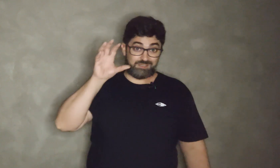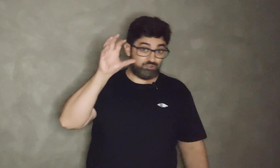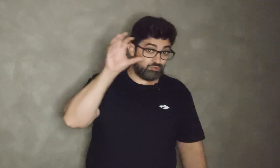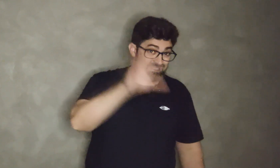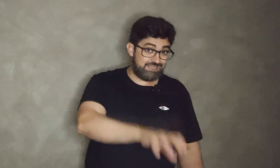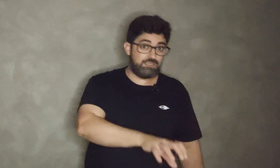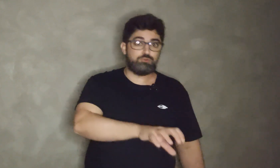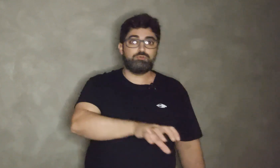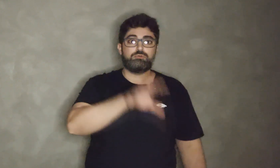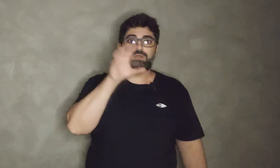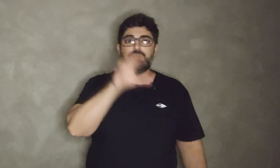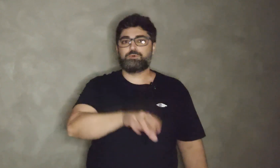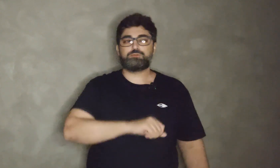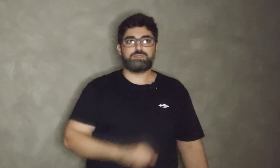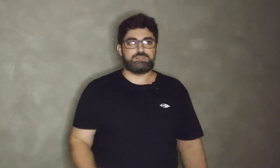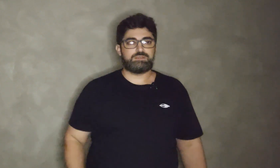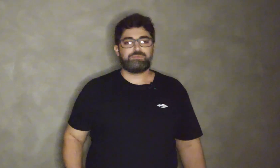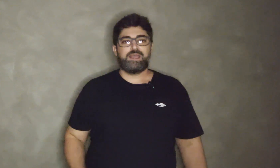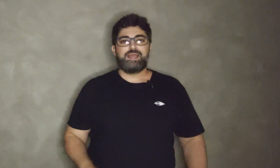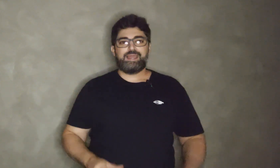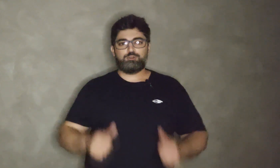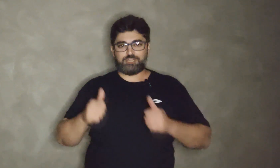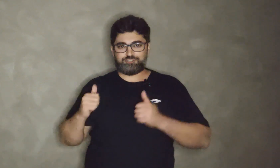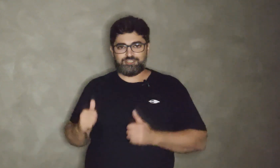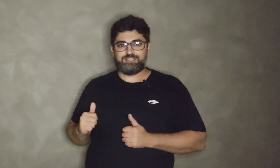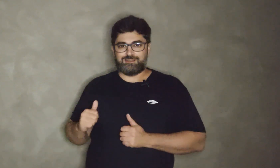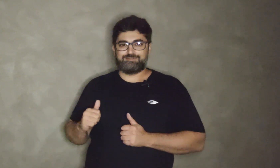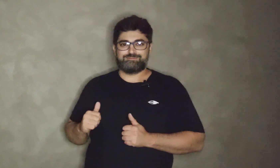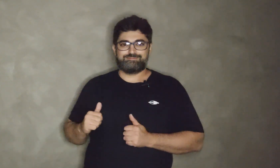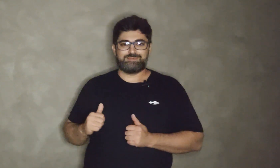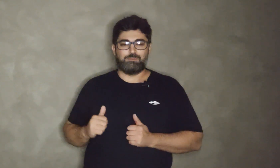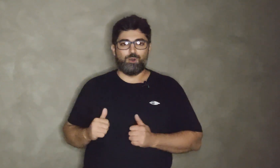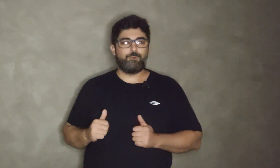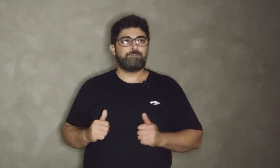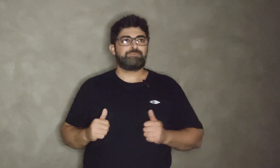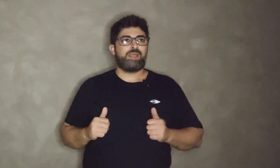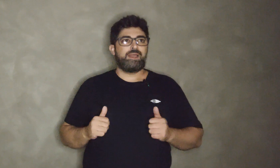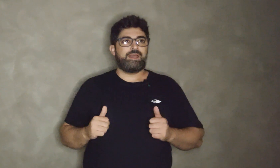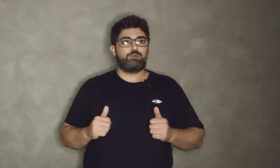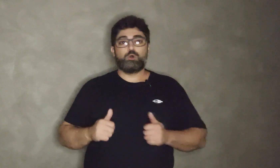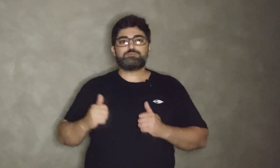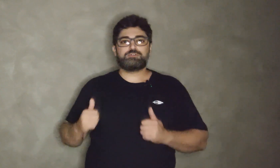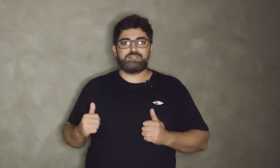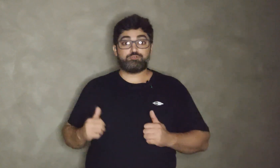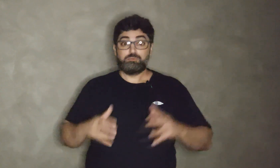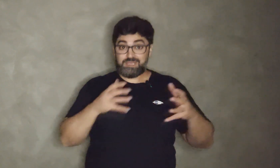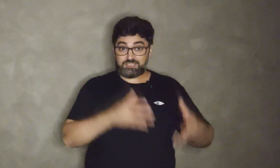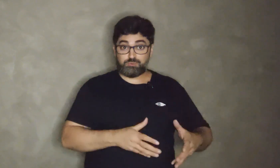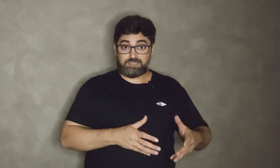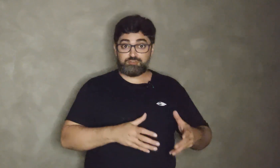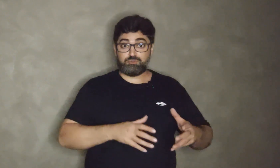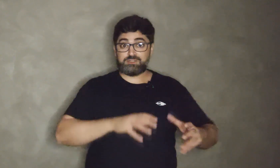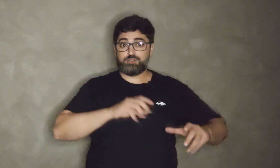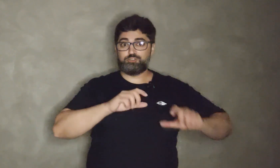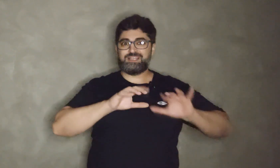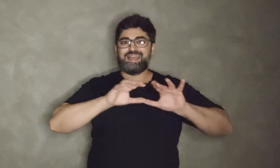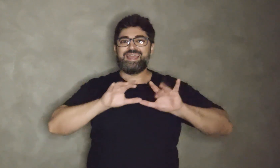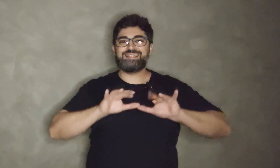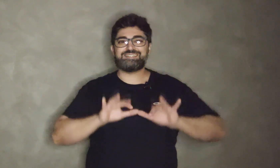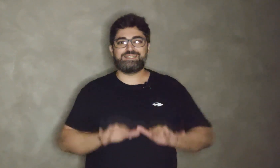texto escrito em português. Eu já tinha, tá bom? Um outro texto, o mesmo texto, mas só que eu tinha